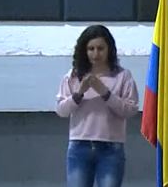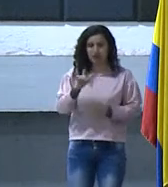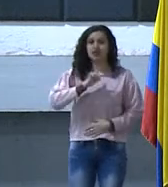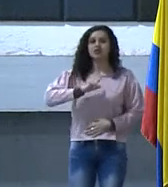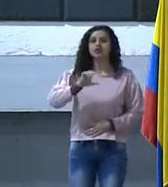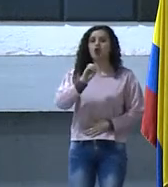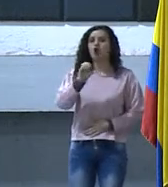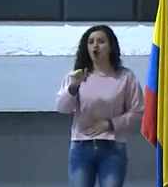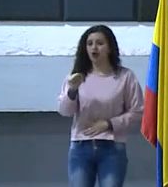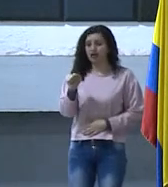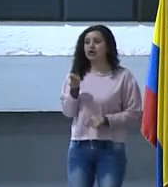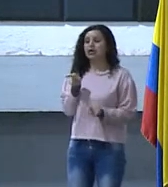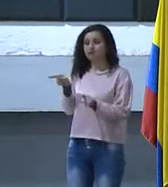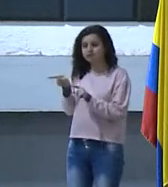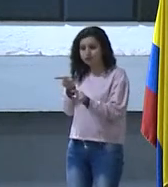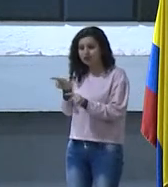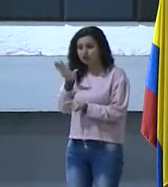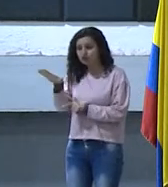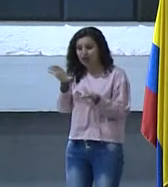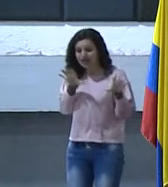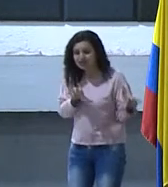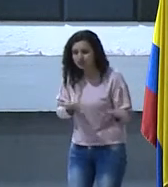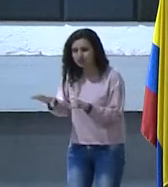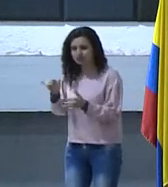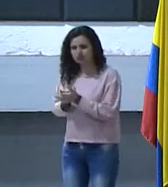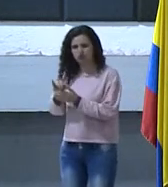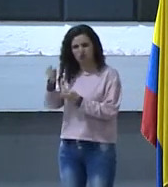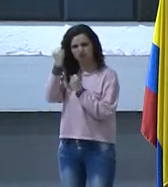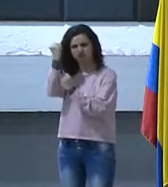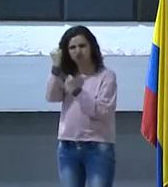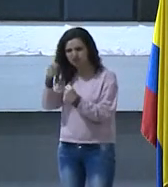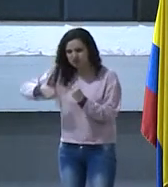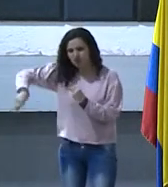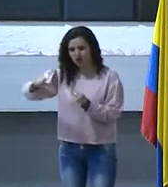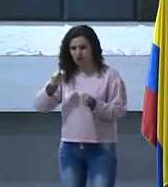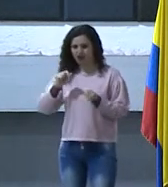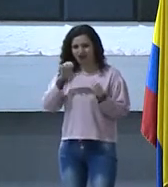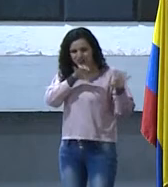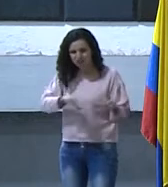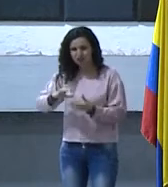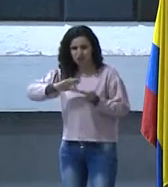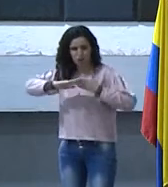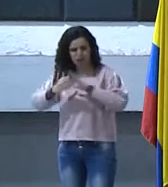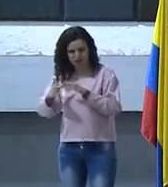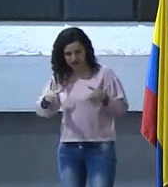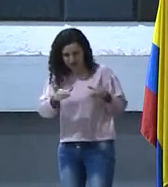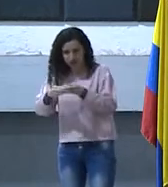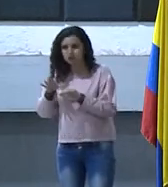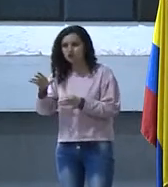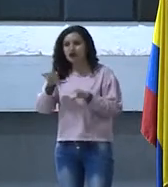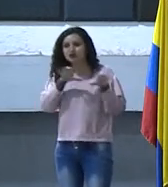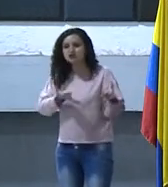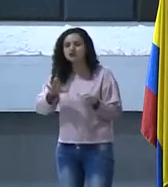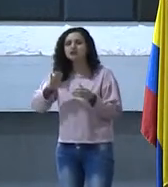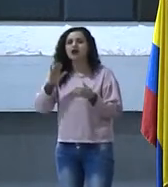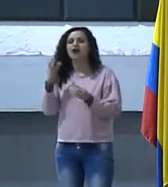liderezas sociales quienes en sus acciones sindicales comunitarias artísticas